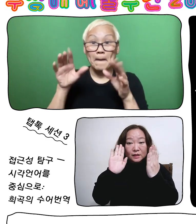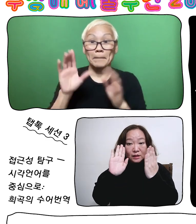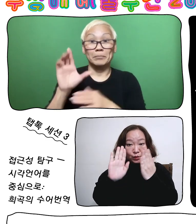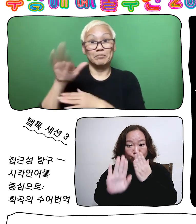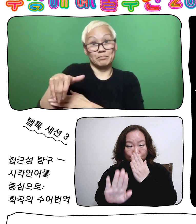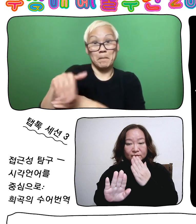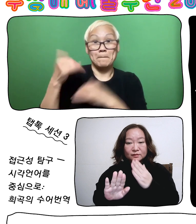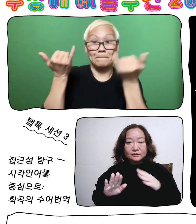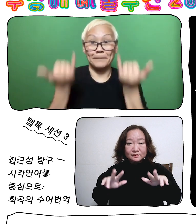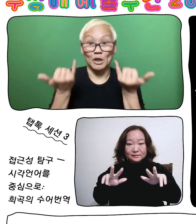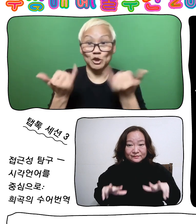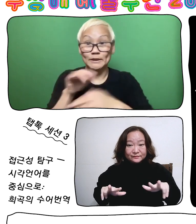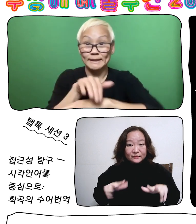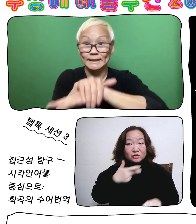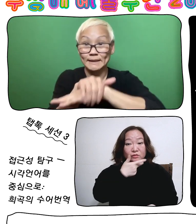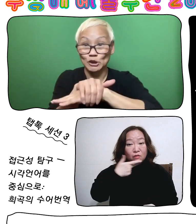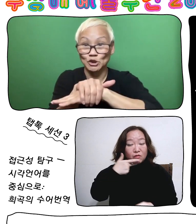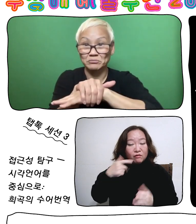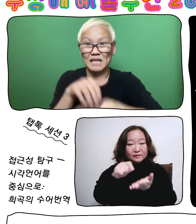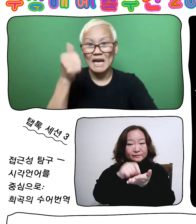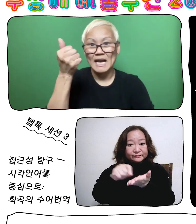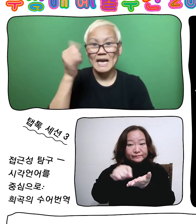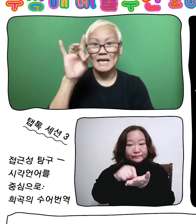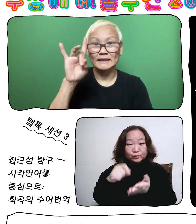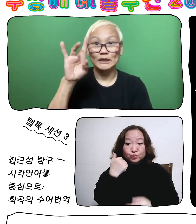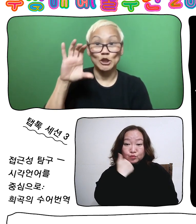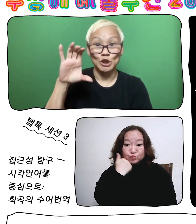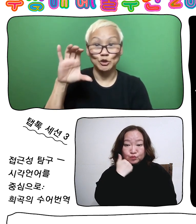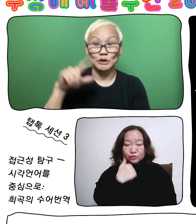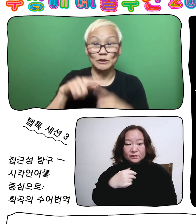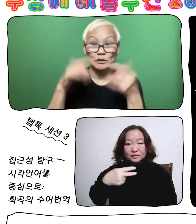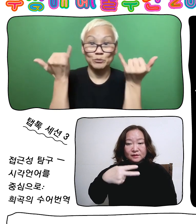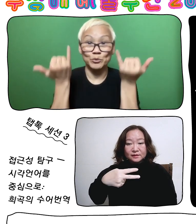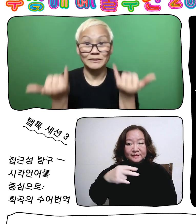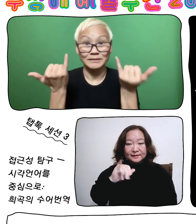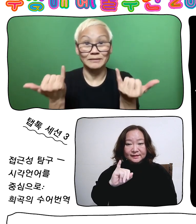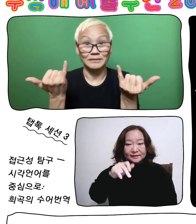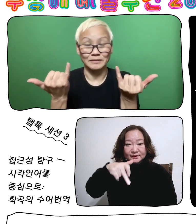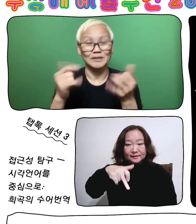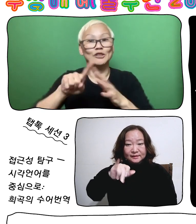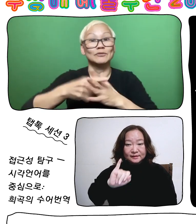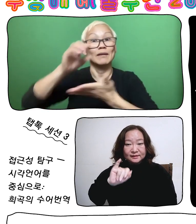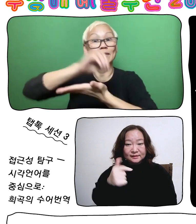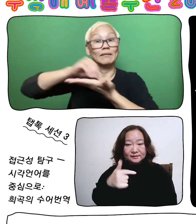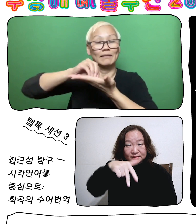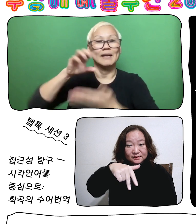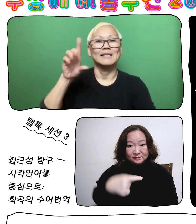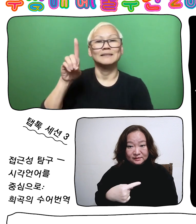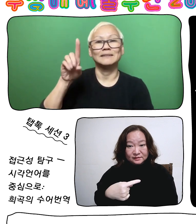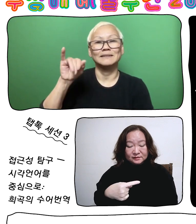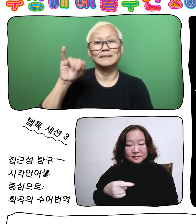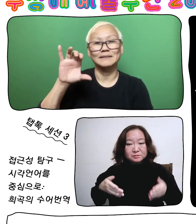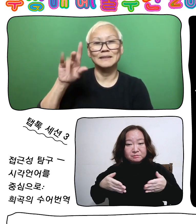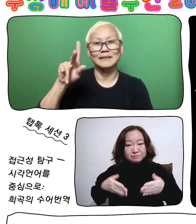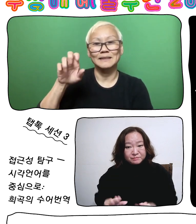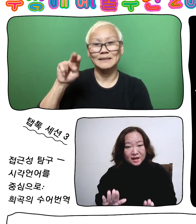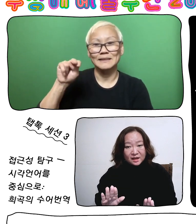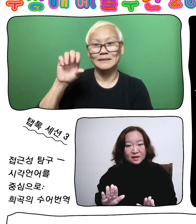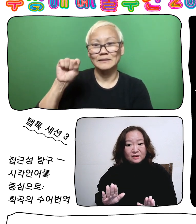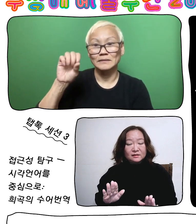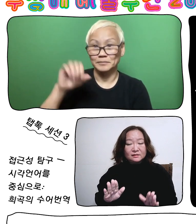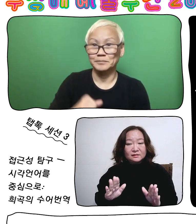중세 이후 발전해 현재까지 쓰이고 있는 현대 영어는 찰스 디킨스가 살았던 시기